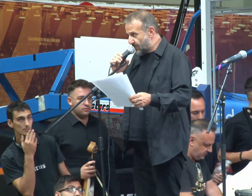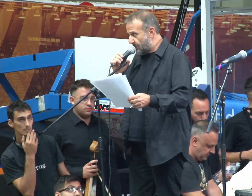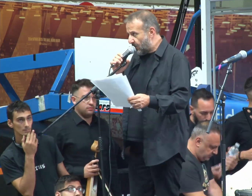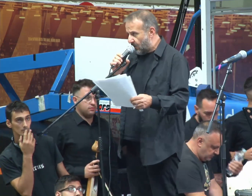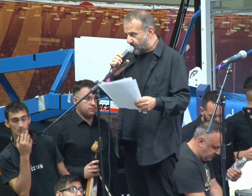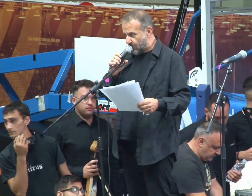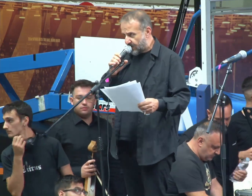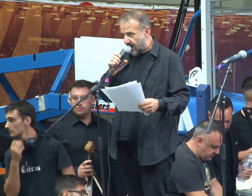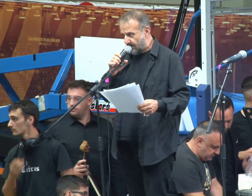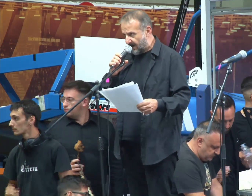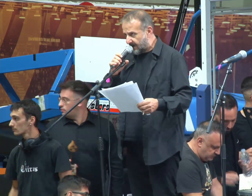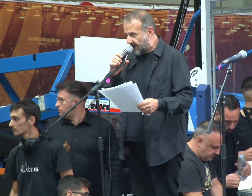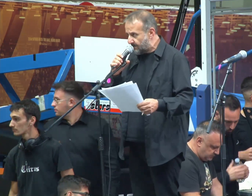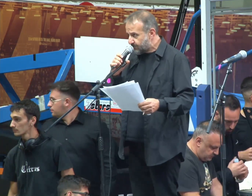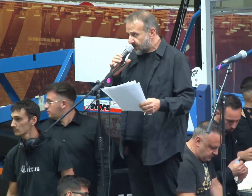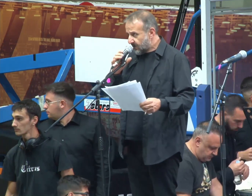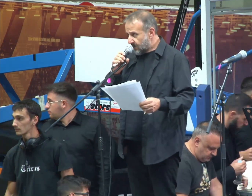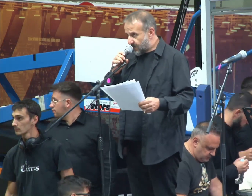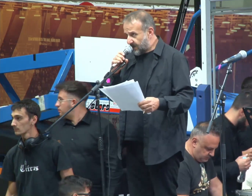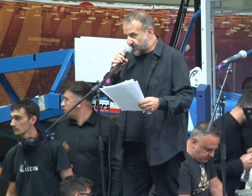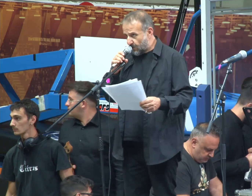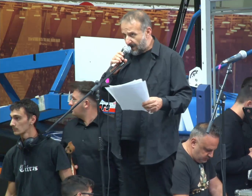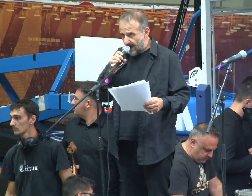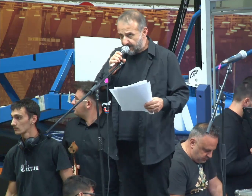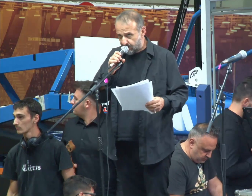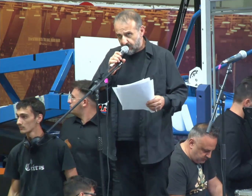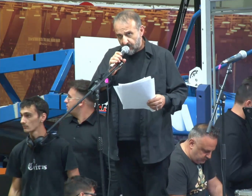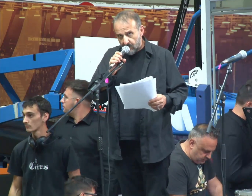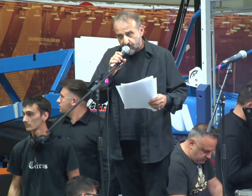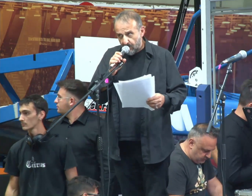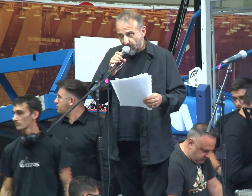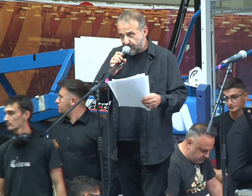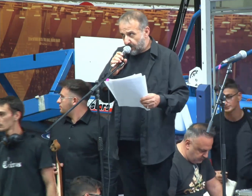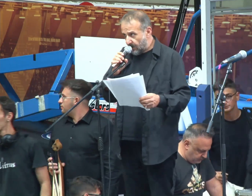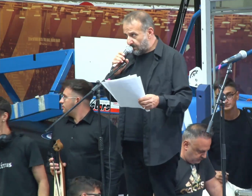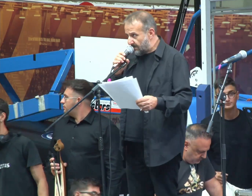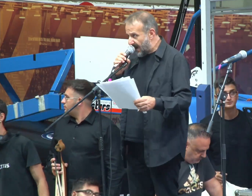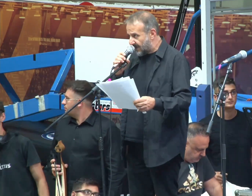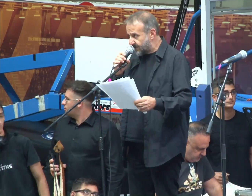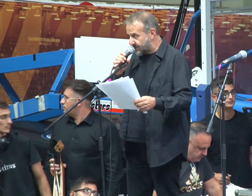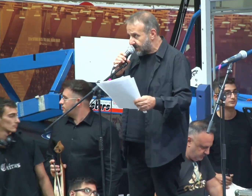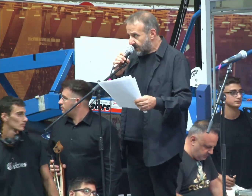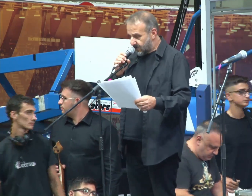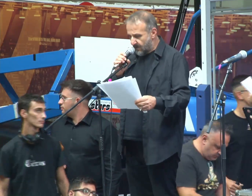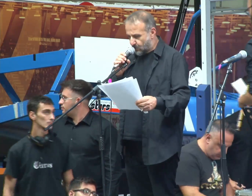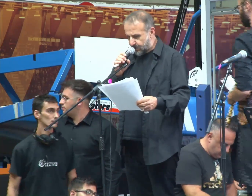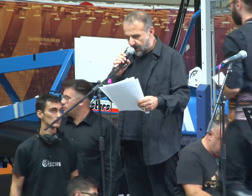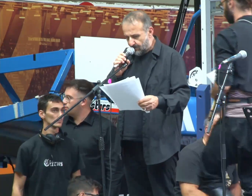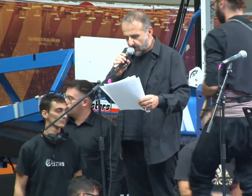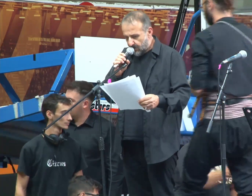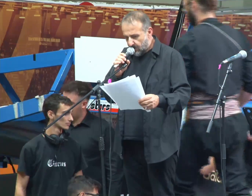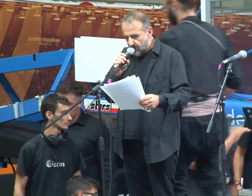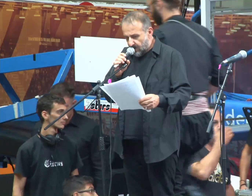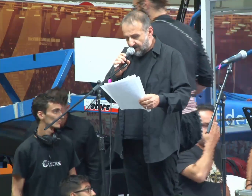έναν άνθρωπο ο οποίος έμπρακτα στέκεται στο πλάι των ποντίων με πράξεις και με